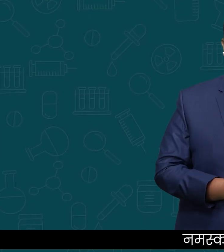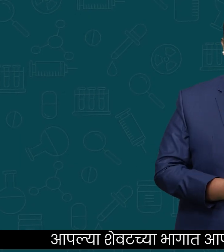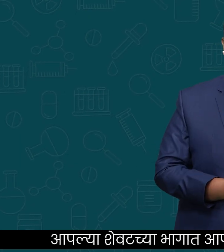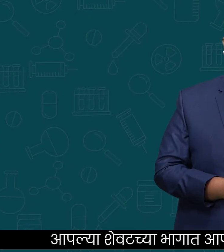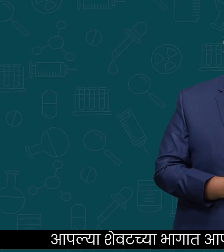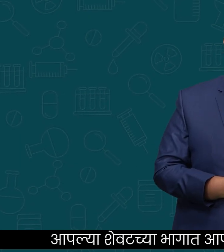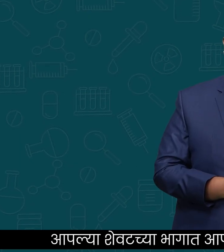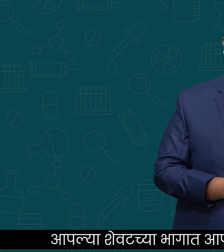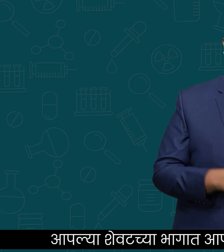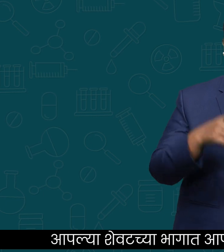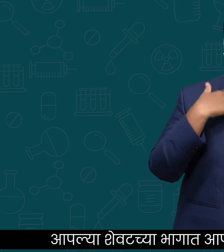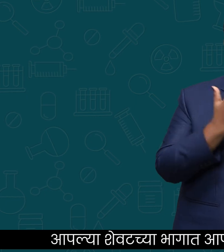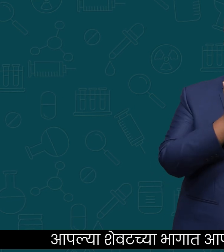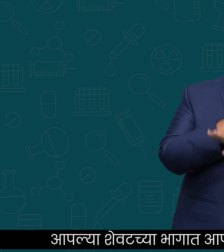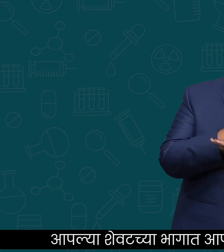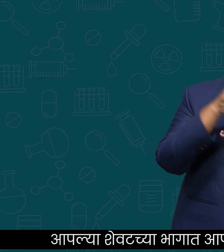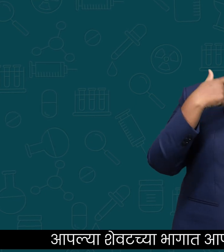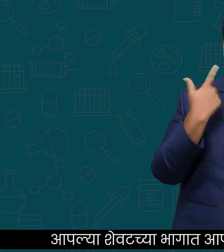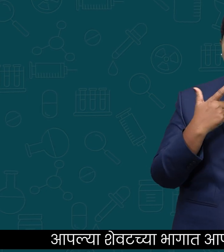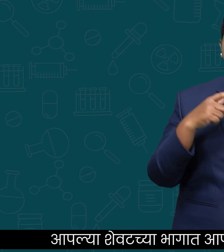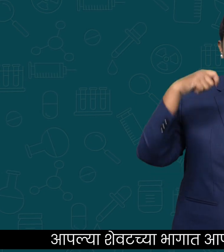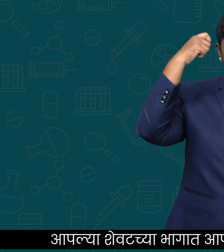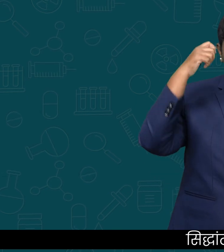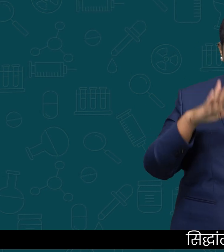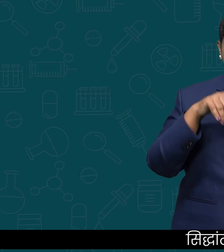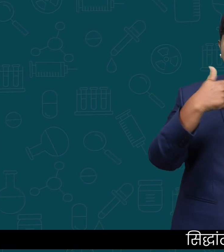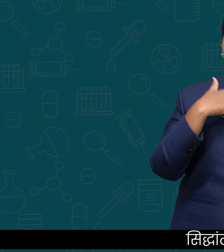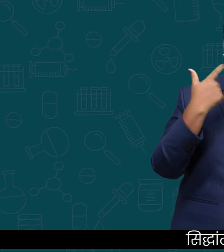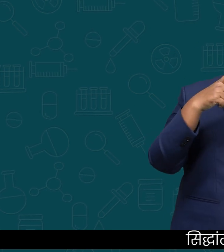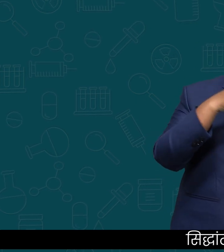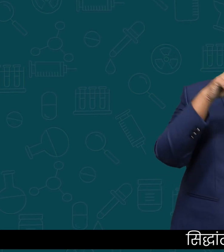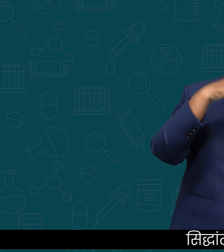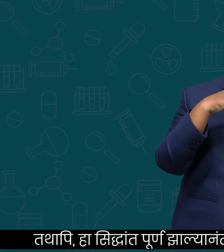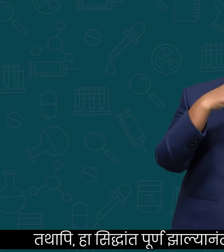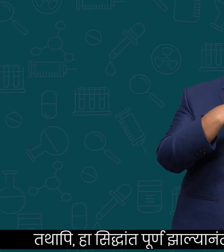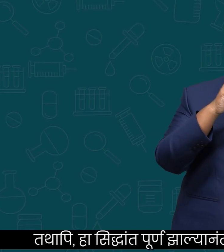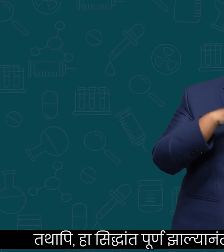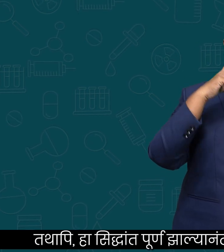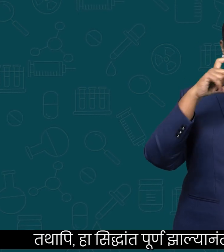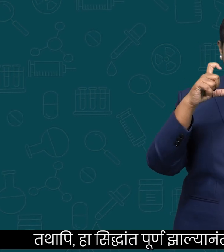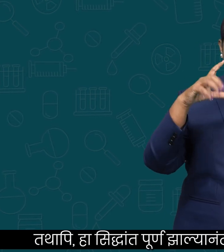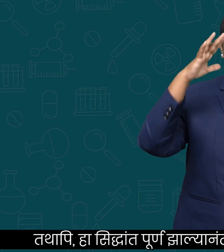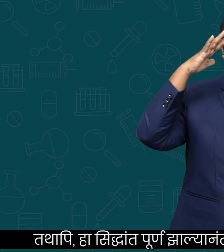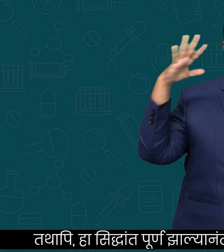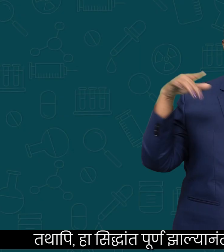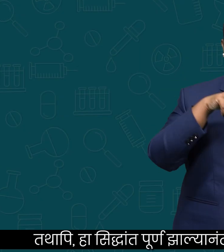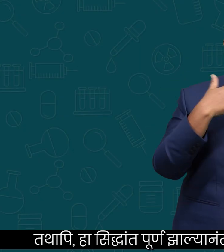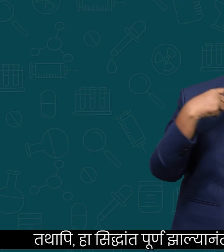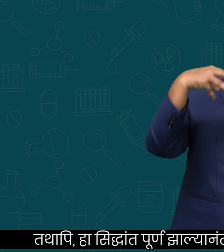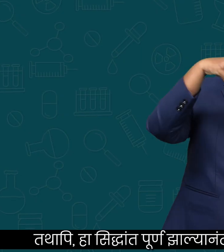आपल्या शेवटच्या भागात आपण कंपाऊंड निर्मितीच्या इलेक्ट्रॉनिक सिद्धांताबद्दल वाचले. तथापि हा सिद्धांत पूर्ण झाल्यानंतर अनेक